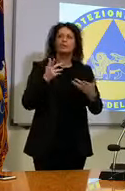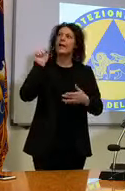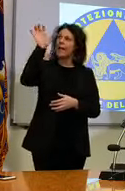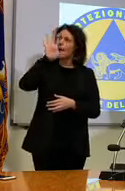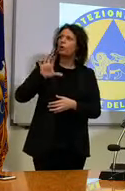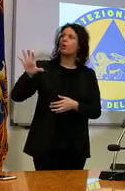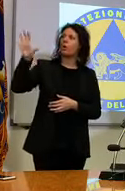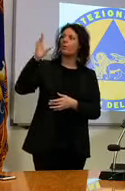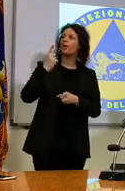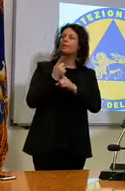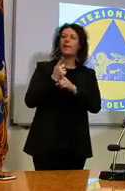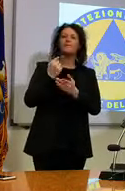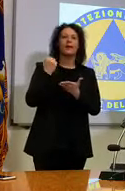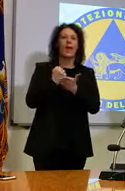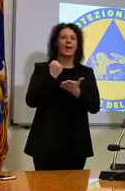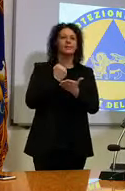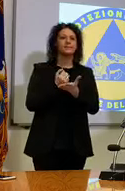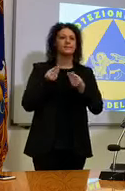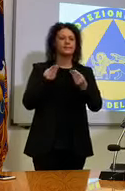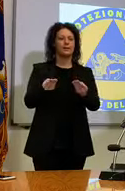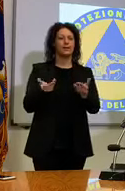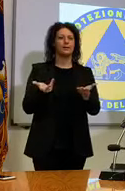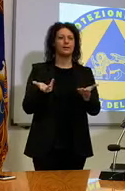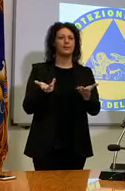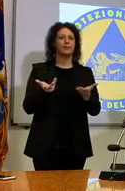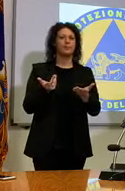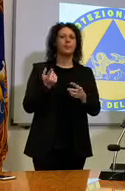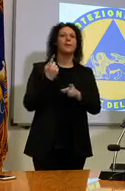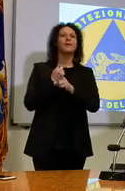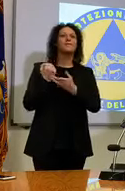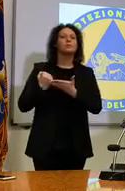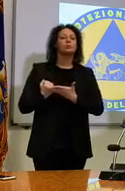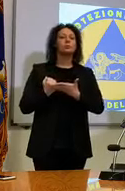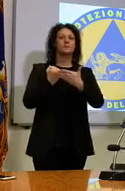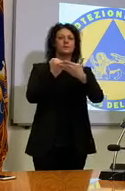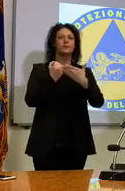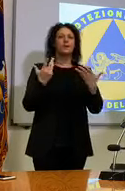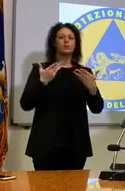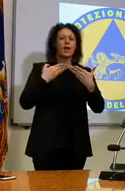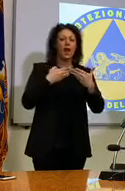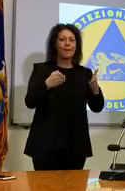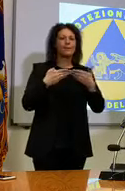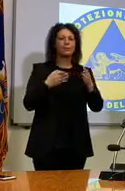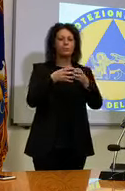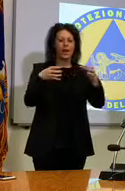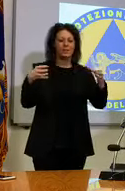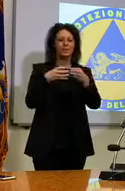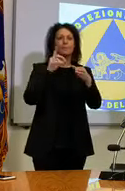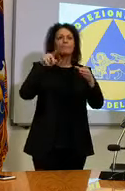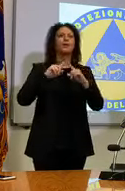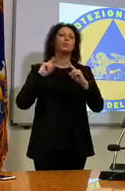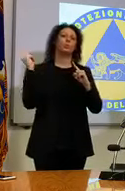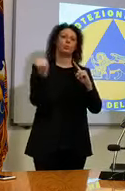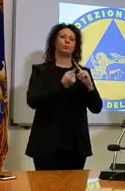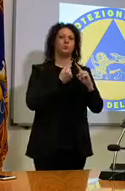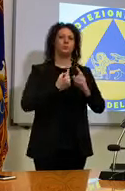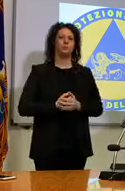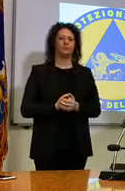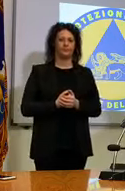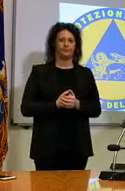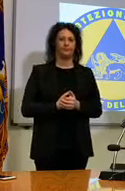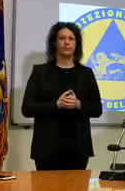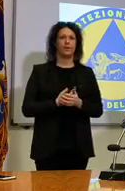anche garante e sostenere, come si può dire, la riapertura e la ripresa per tutti. Se questo deve essere un nuovo